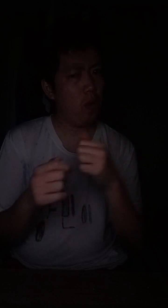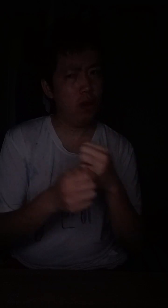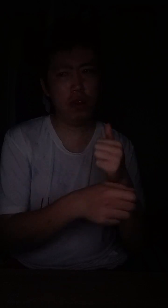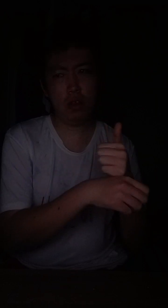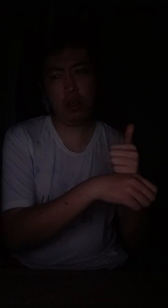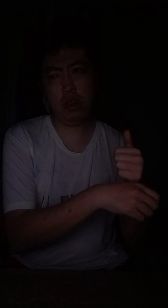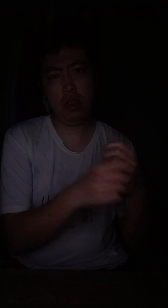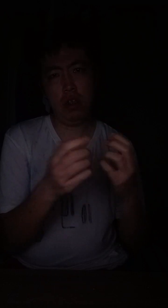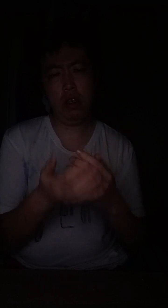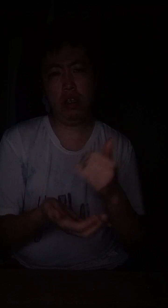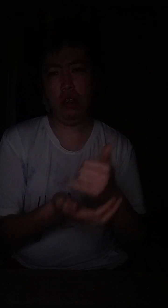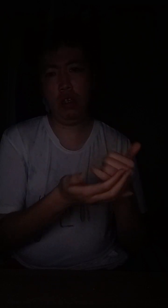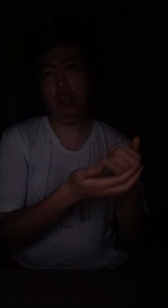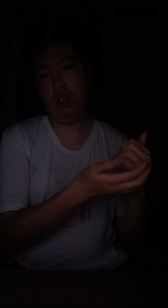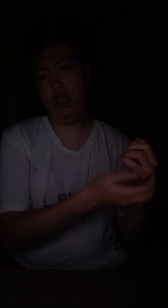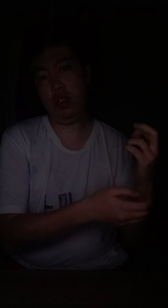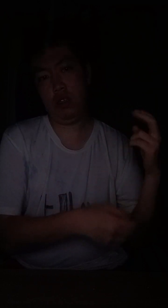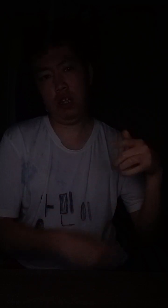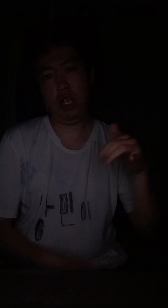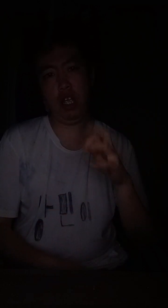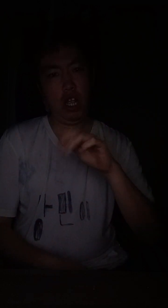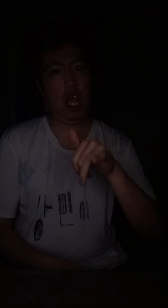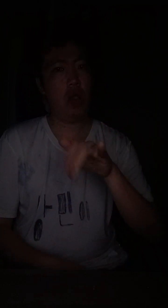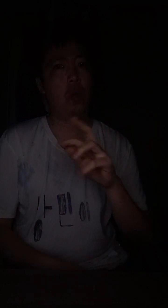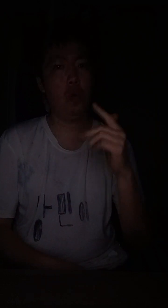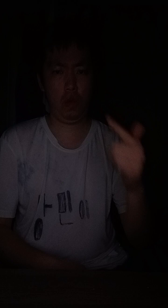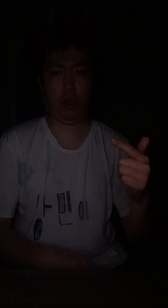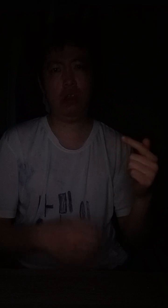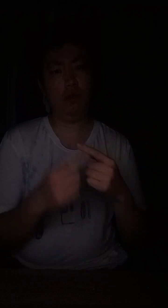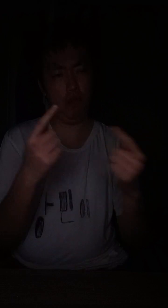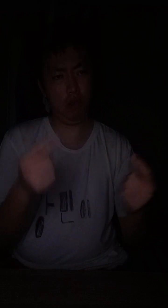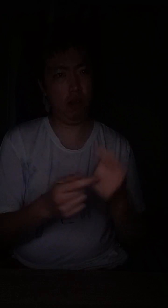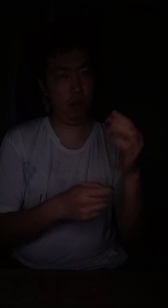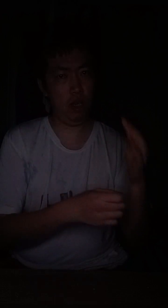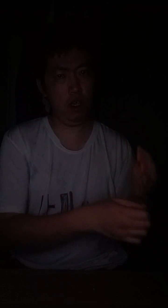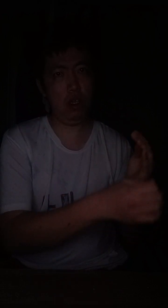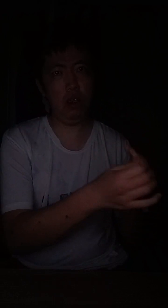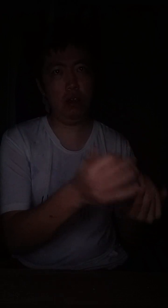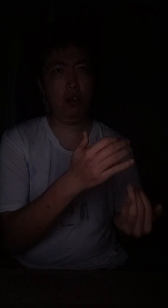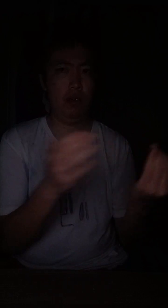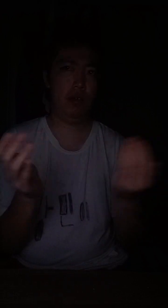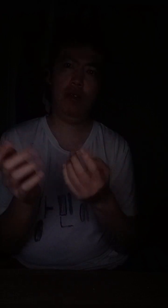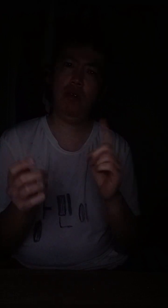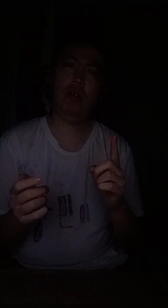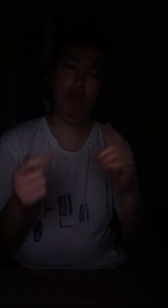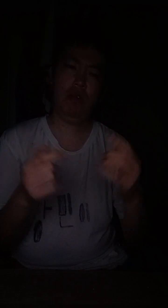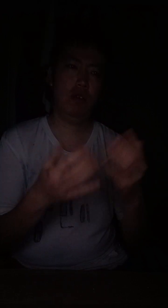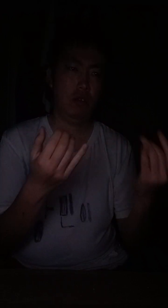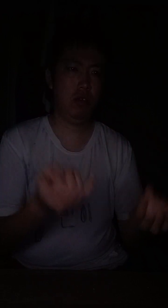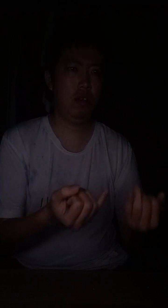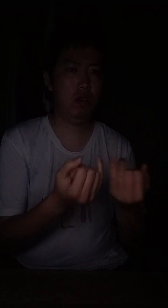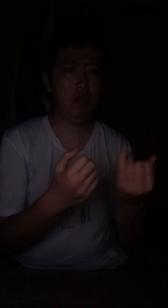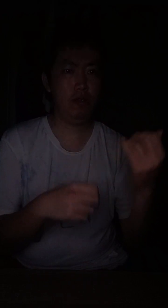되는데 이 대통령의 임명 처분 자체에 어떤 중대하고도 명백한